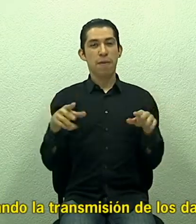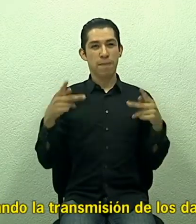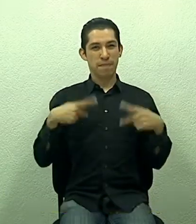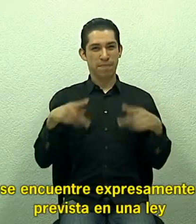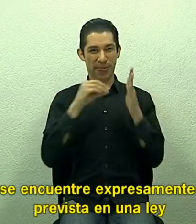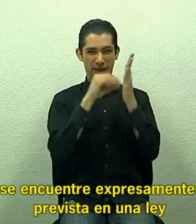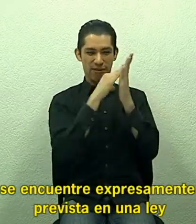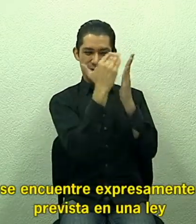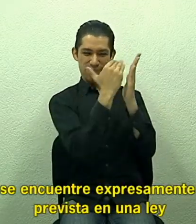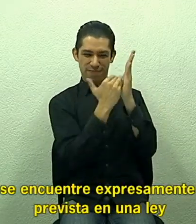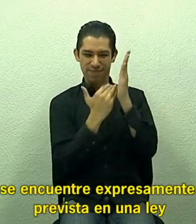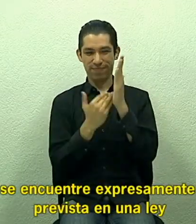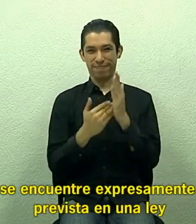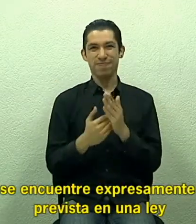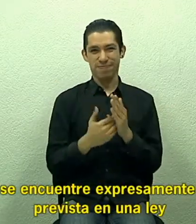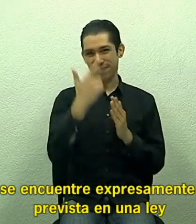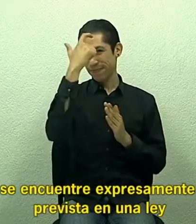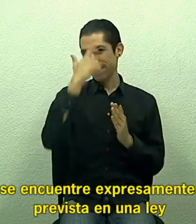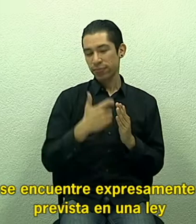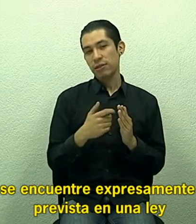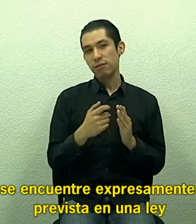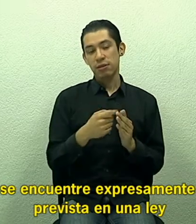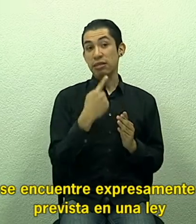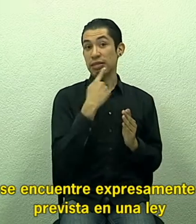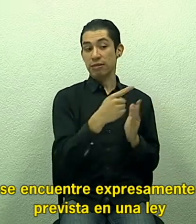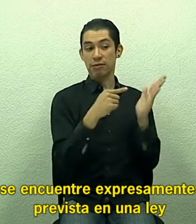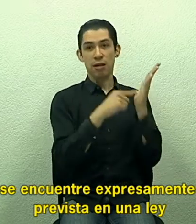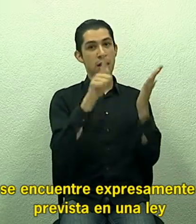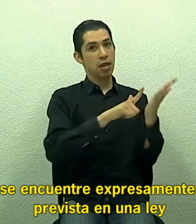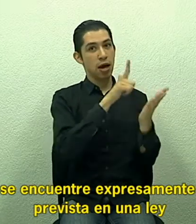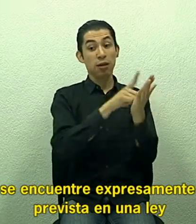se encuentre expresamente prevista en una ley